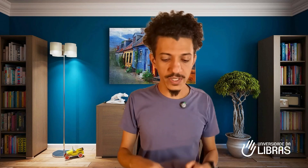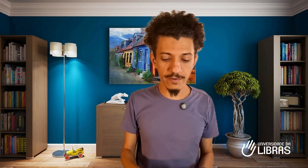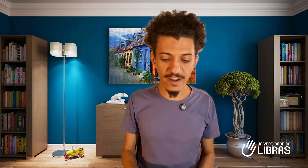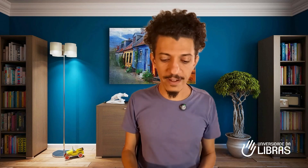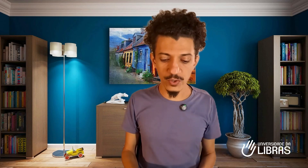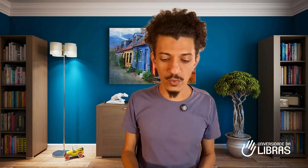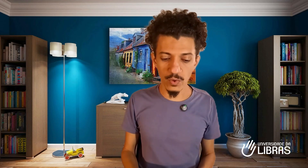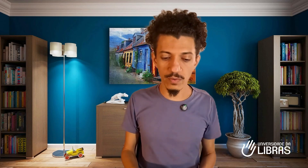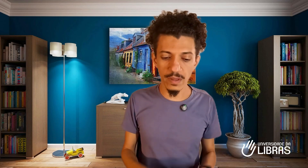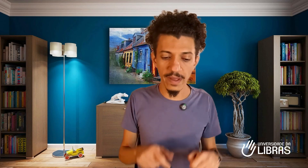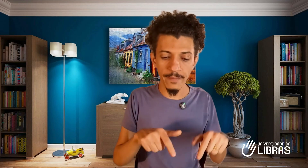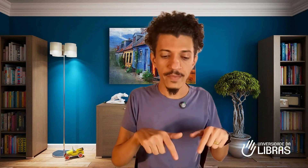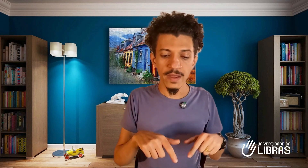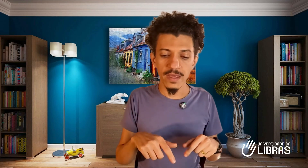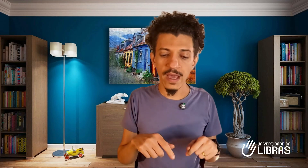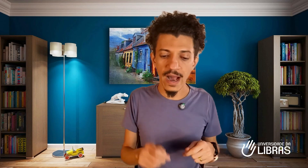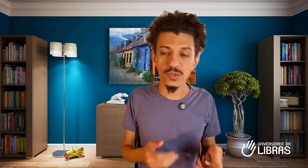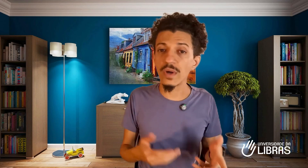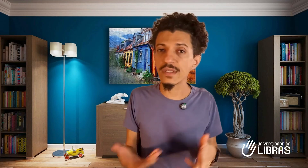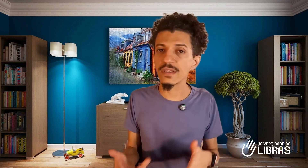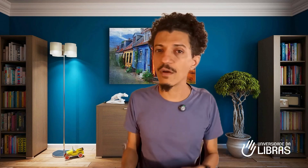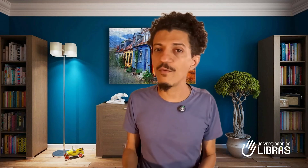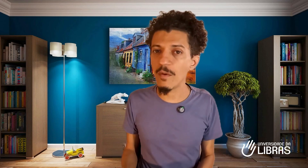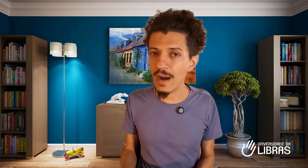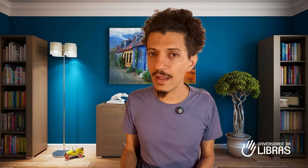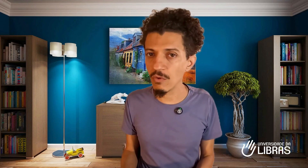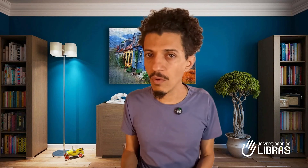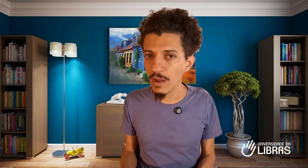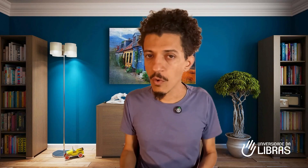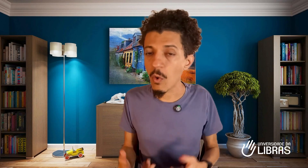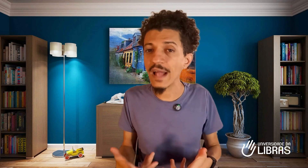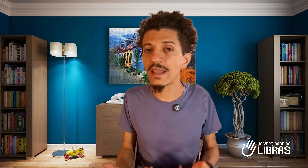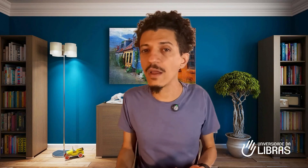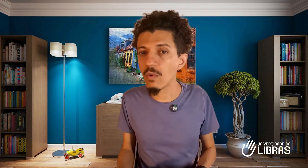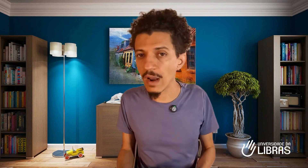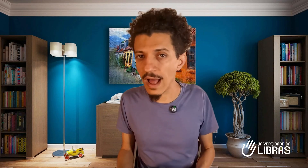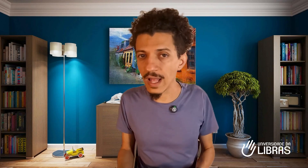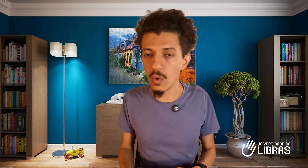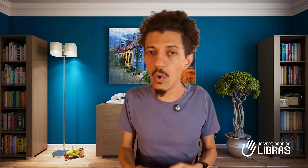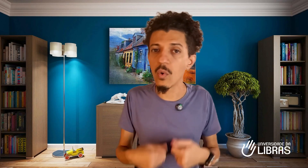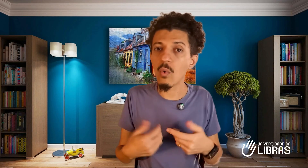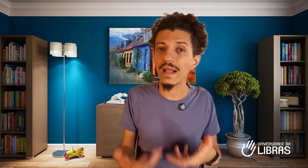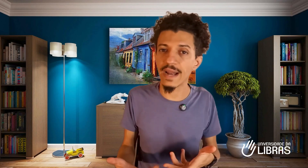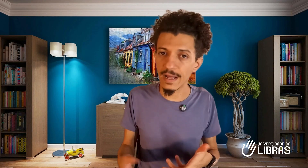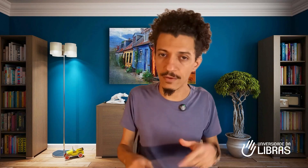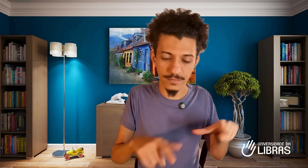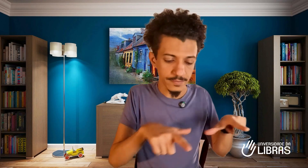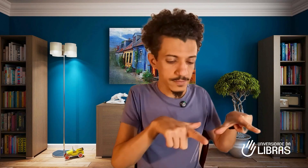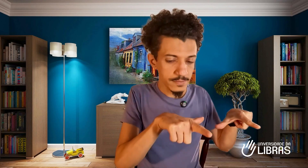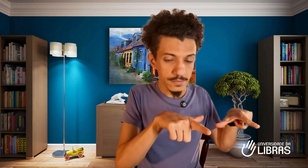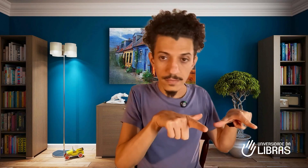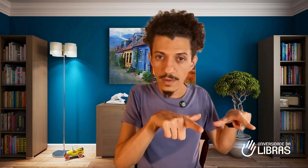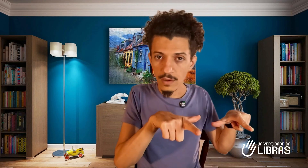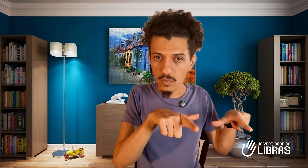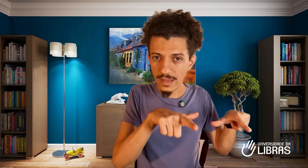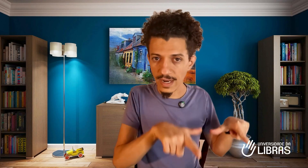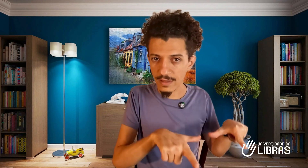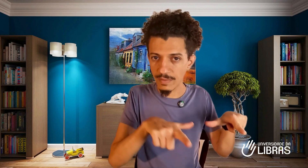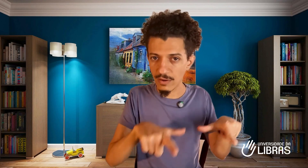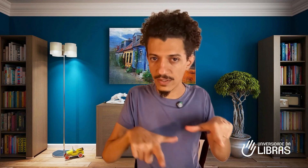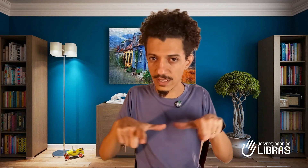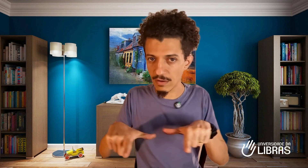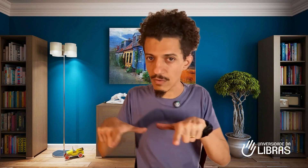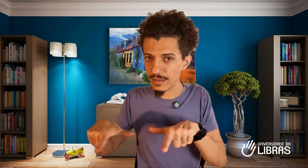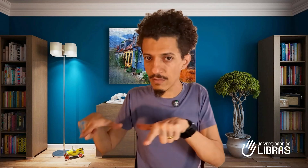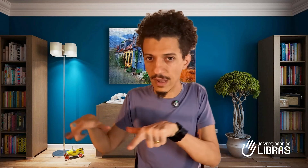eu tinha falado de um outro também, que é as coisas que têm um formato quadriculado ou quadrado. Quadrado,